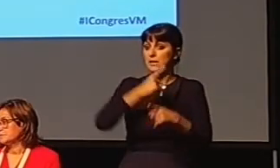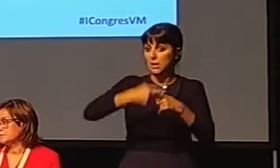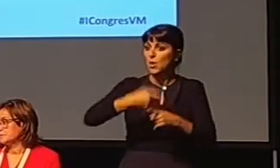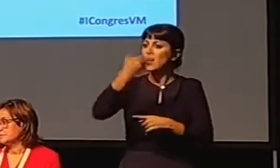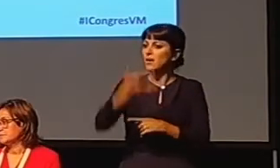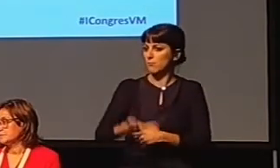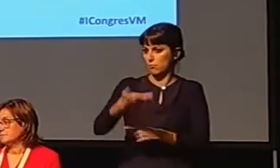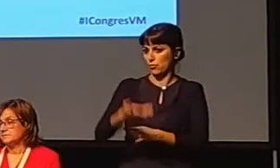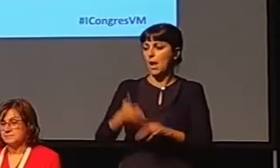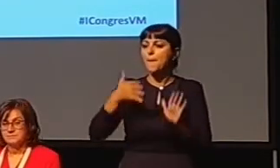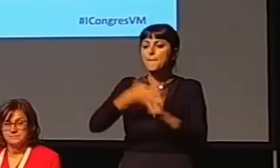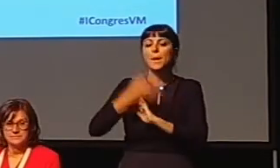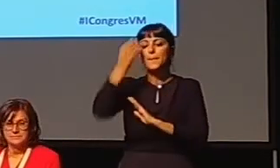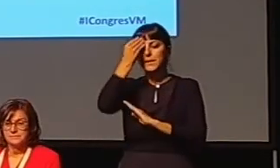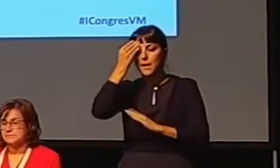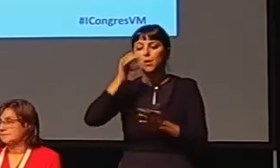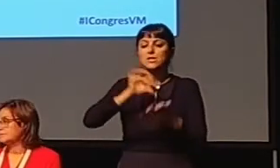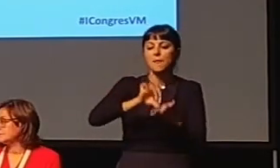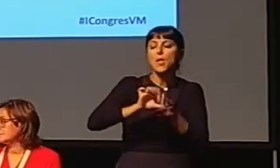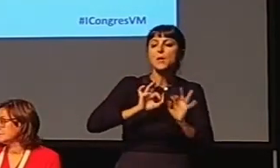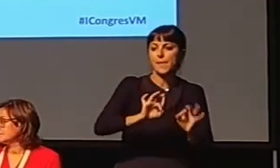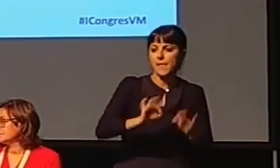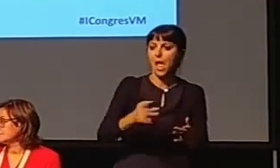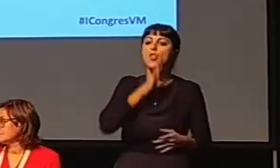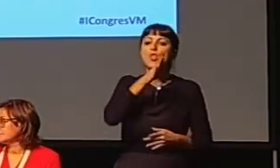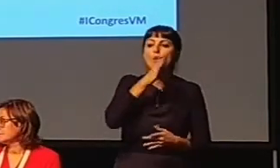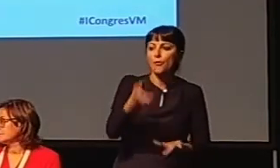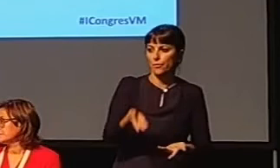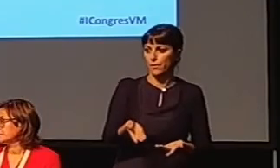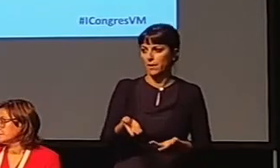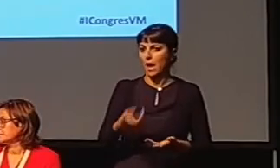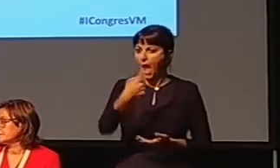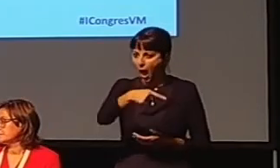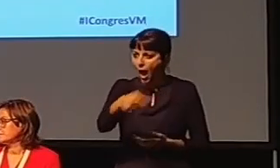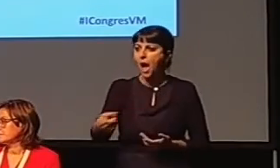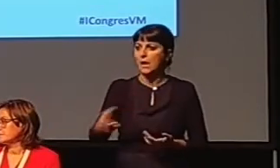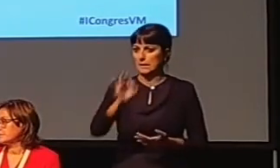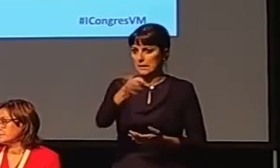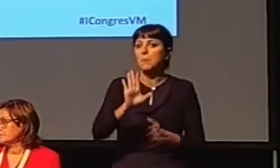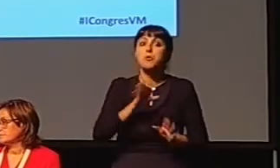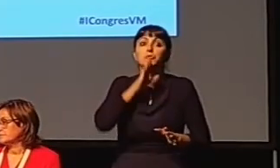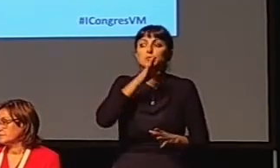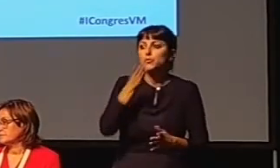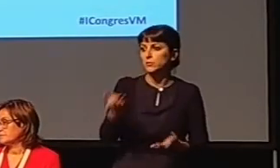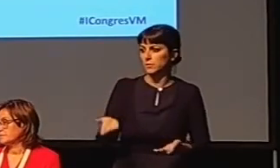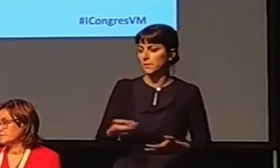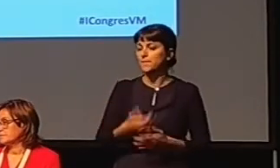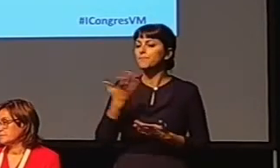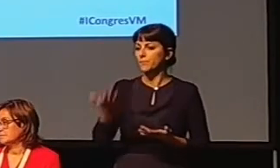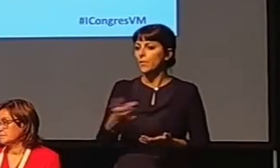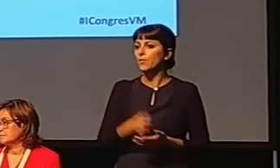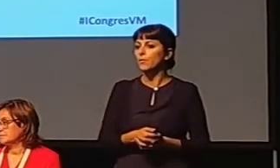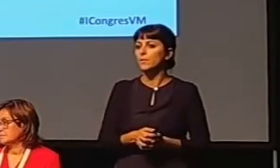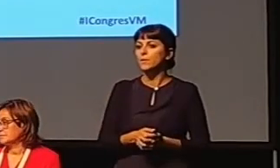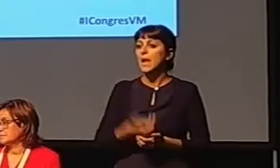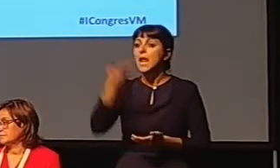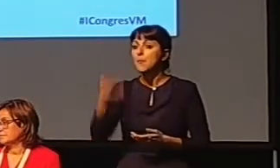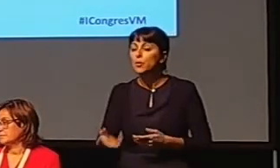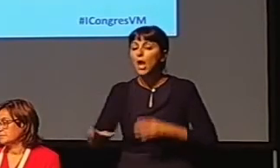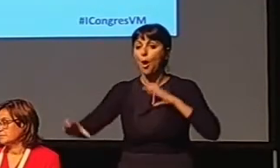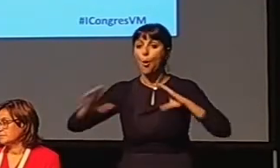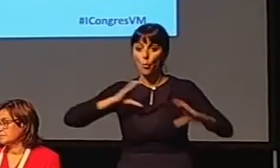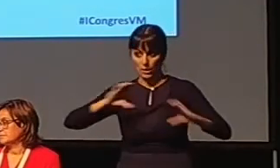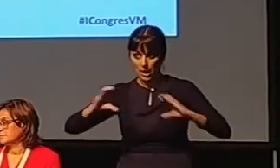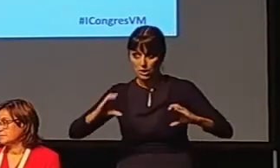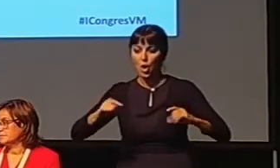és quins són els serveis especialitzats, on estan, hi ha serveis especialitzats, etcètera, etcètera. Vale? Con lo qual, el que assenyalàvem era coordinació, des de